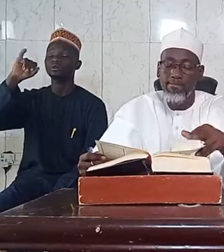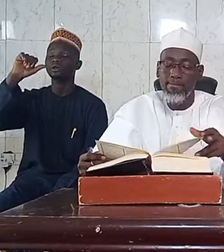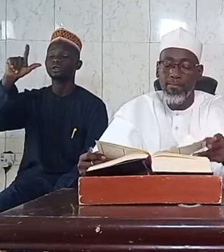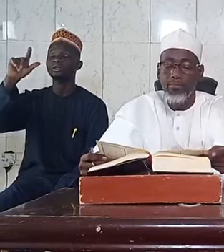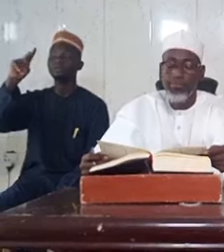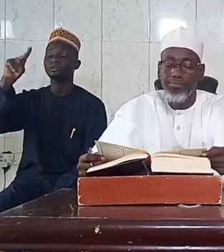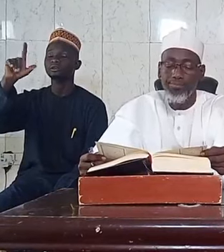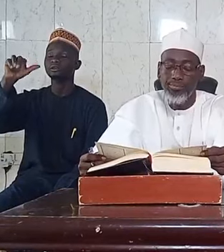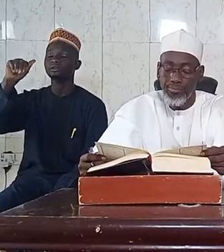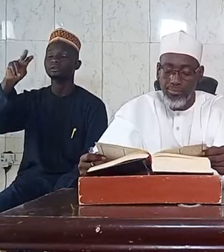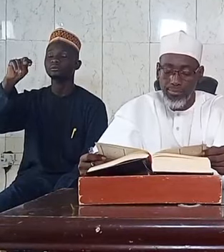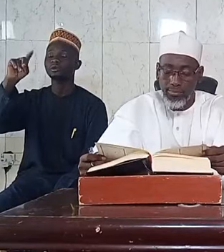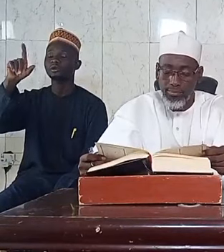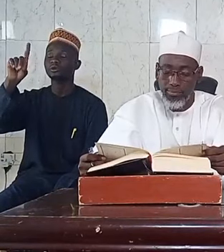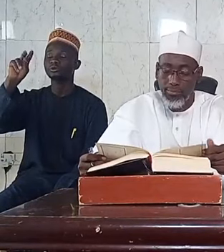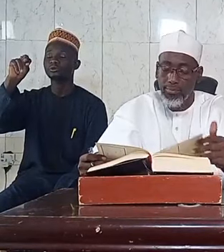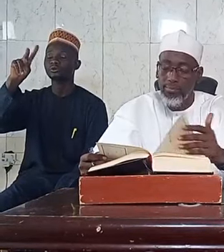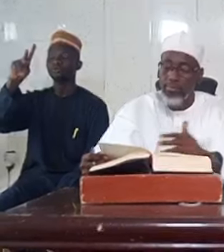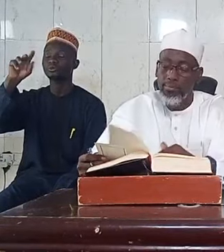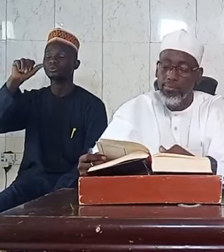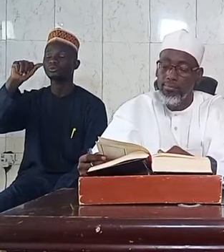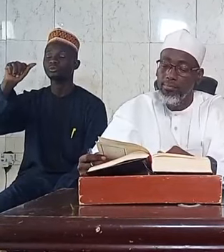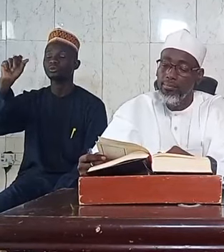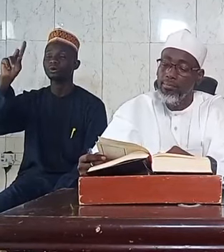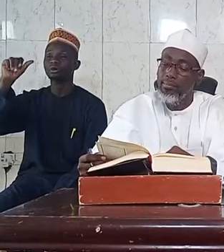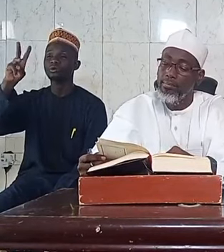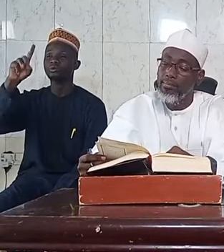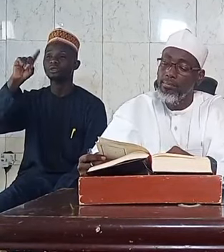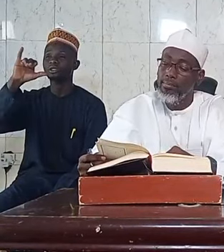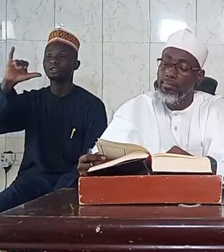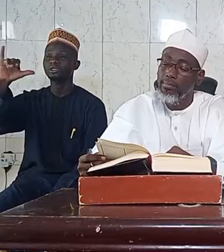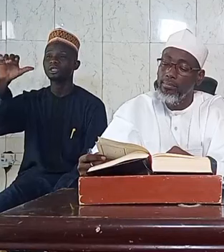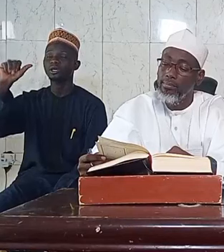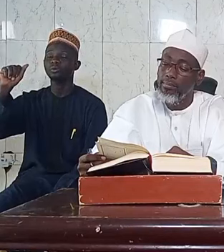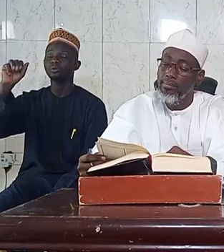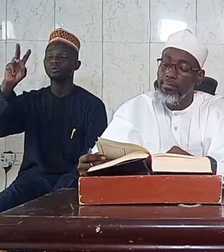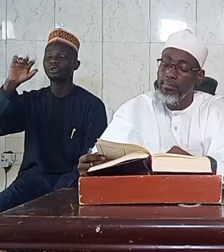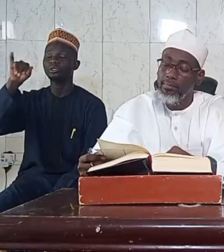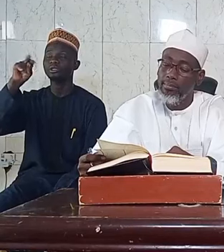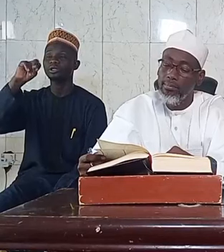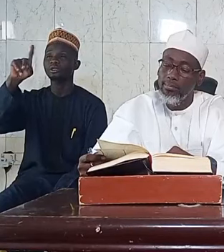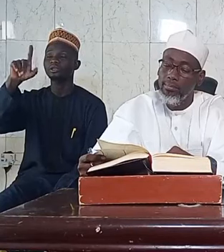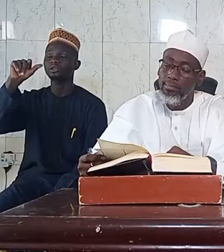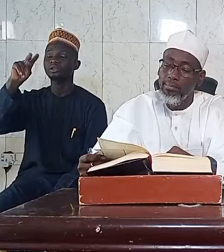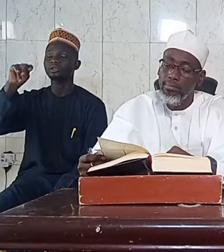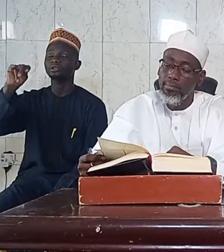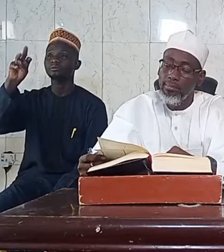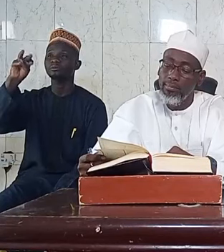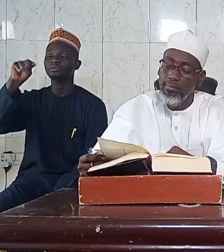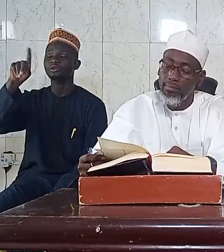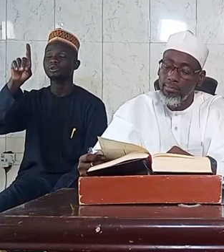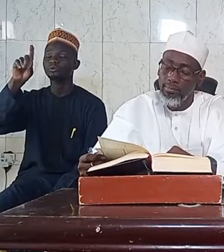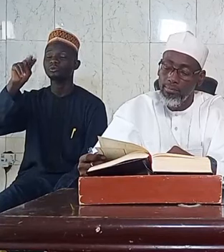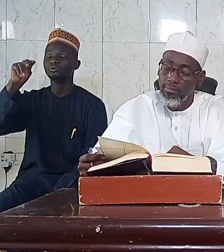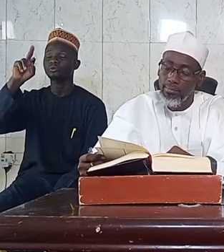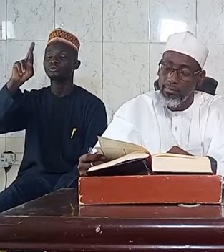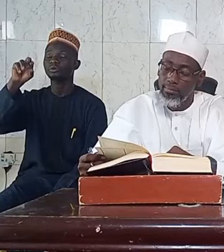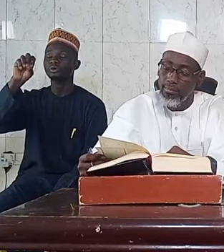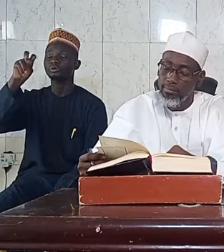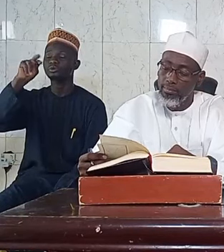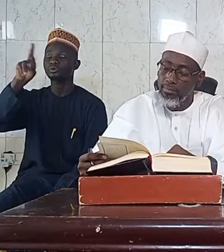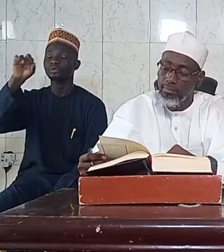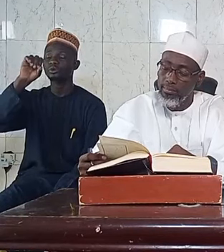وجعل لنا من لدنك وليا وجعل لنا من